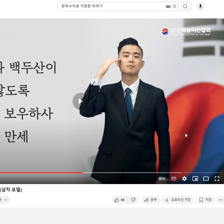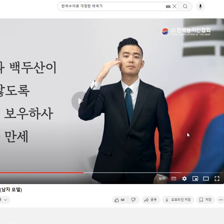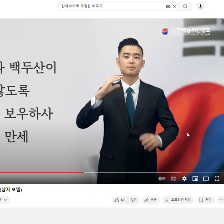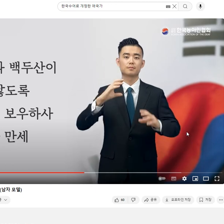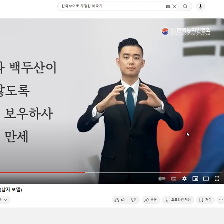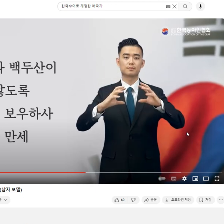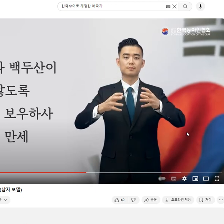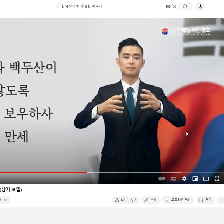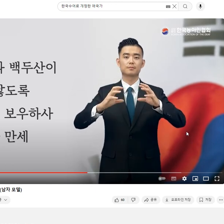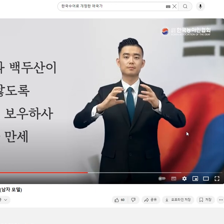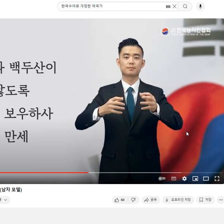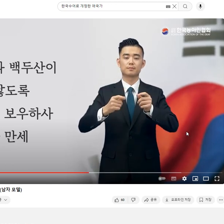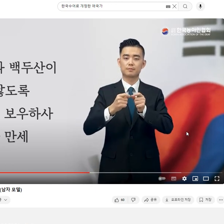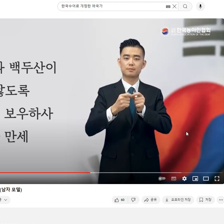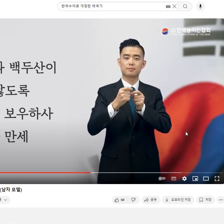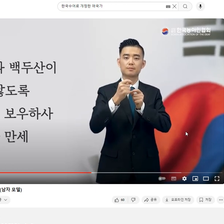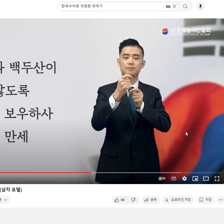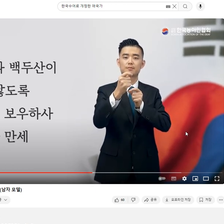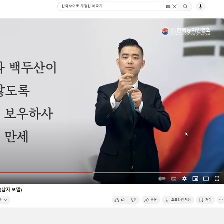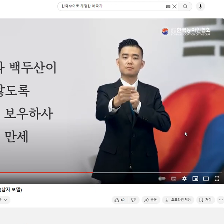바꾸셔야죠.